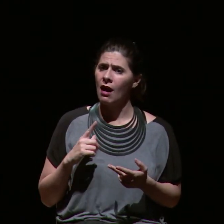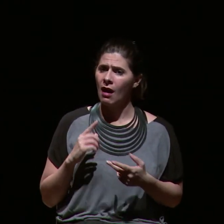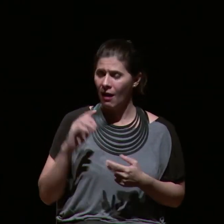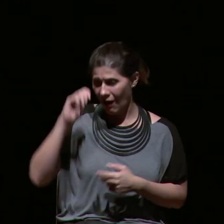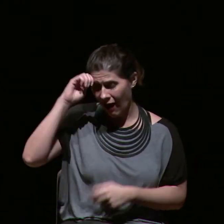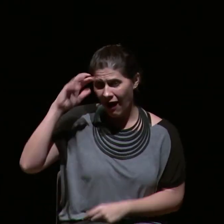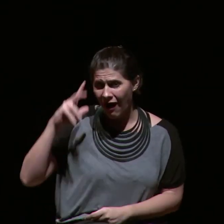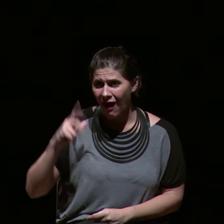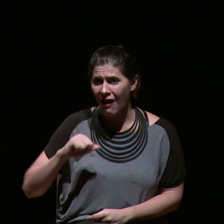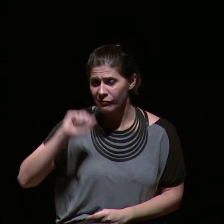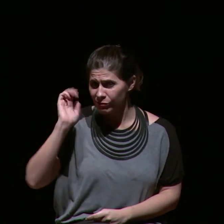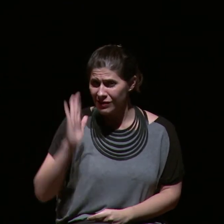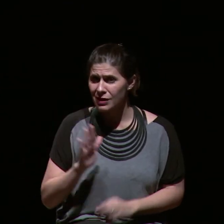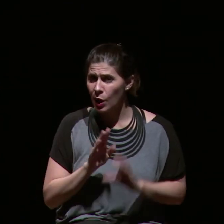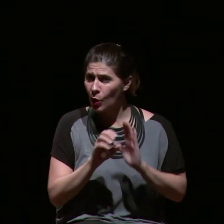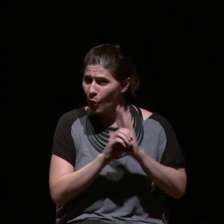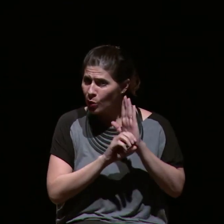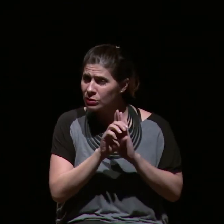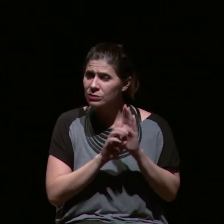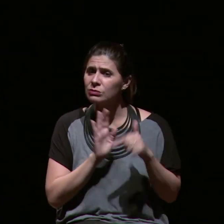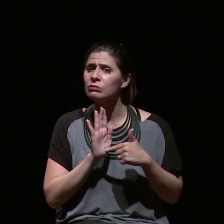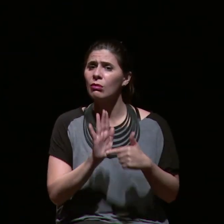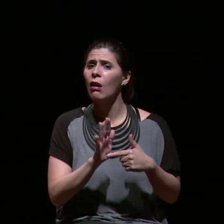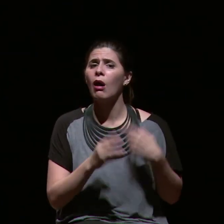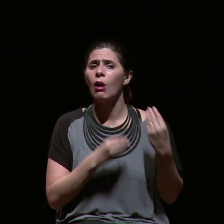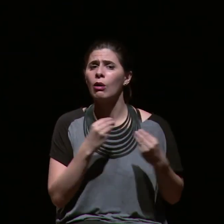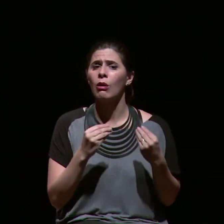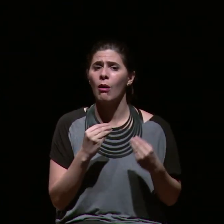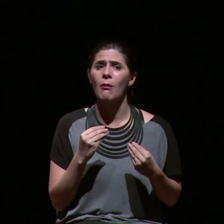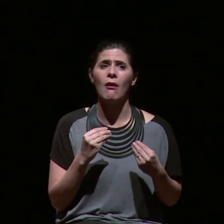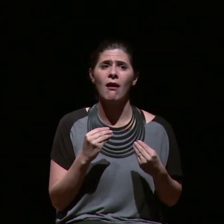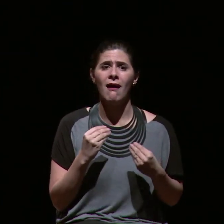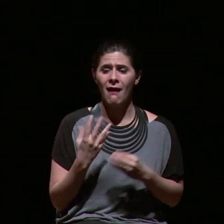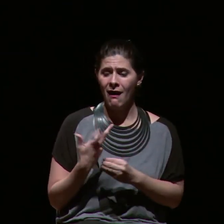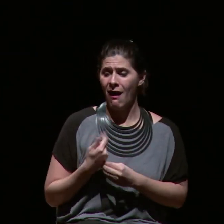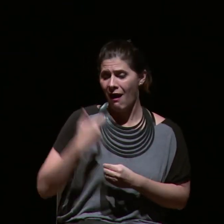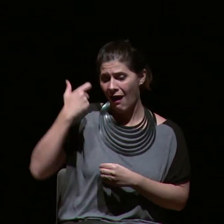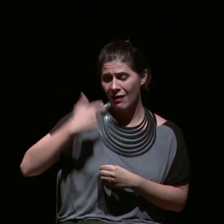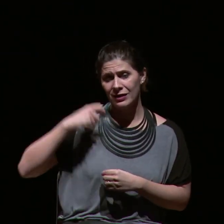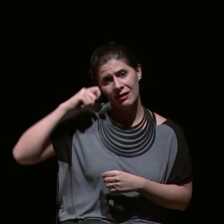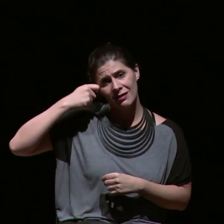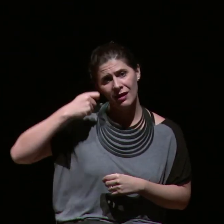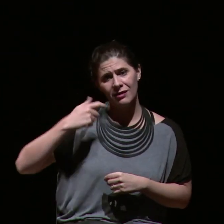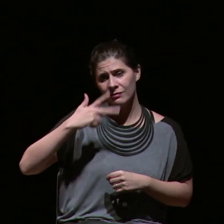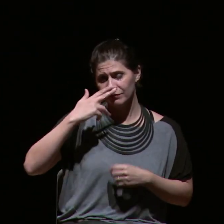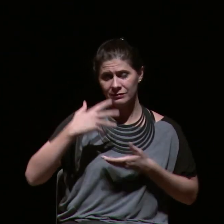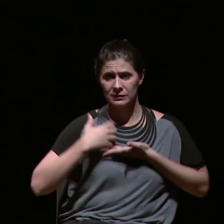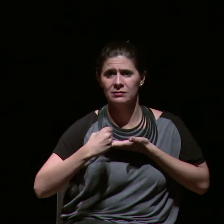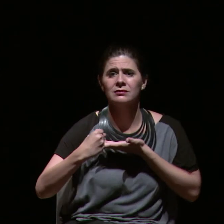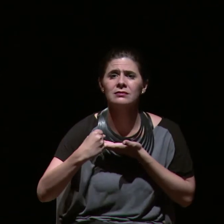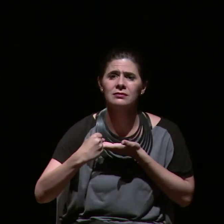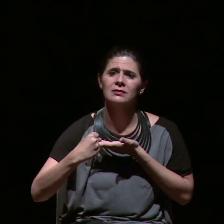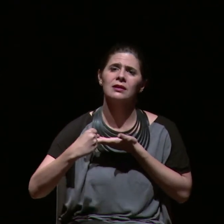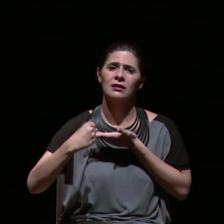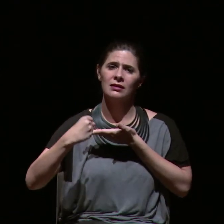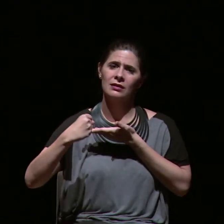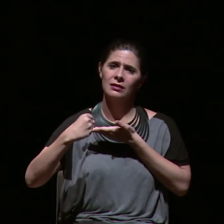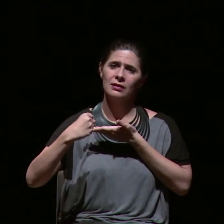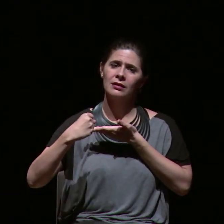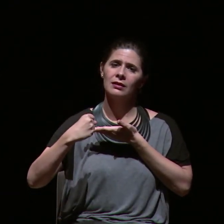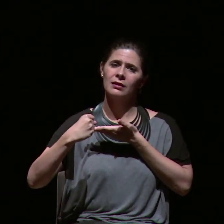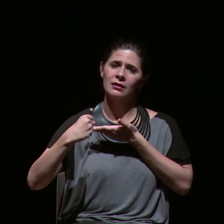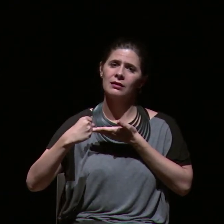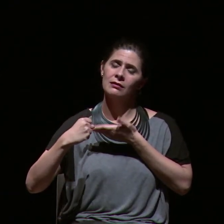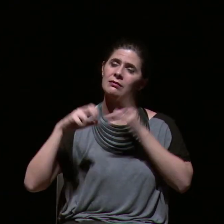um Conceito, trata basicamente da cooptação de obras e artistas negros e outros com temáticas relacionadas às culturas